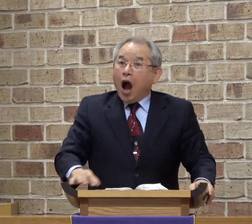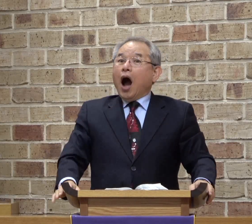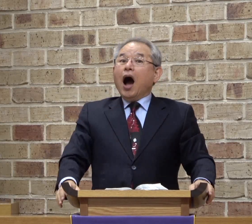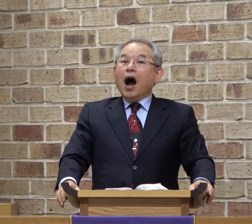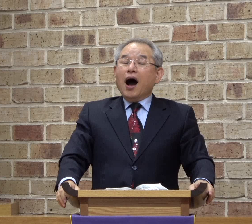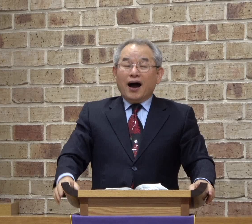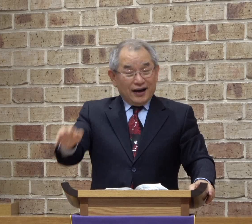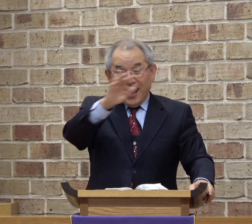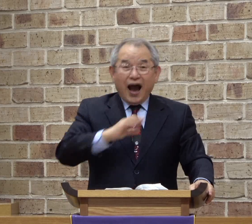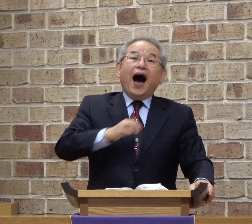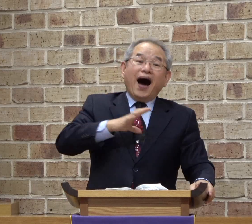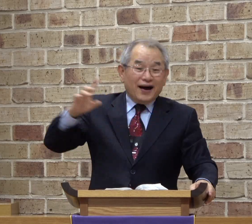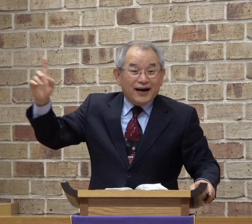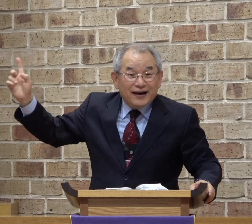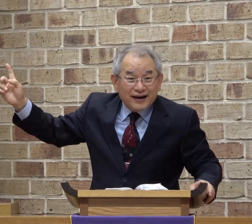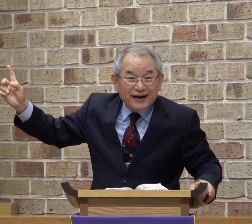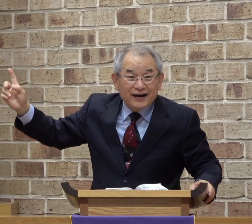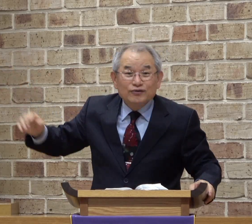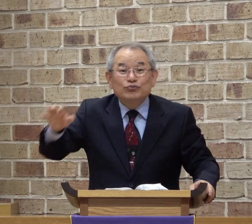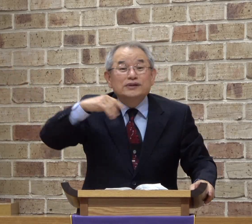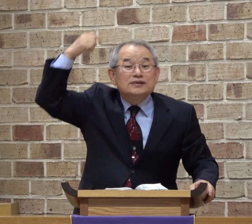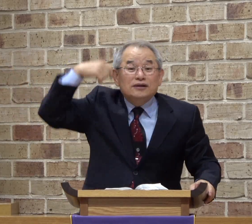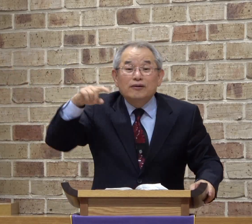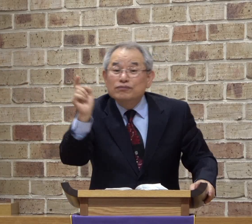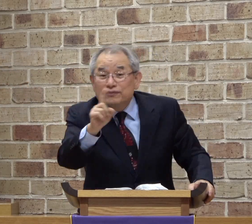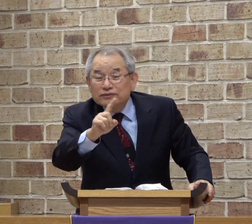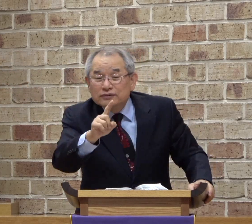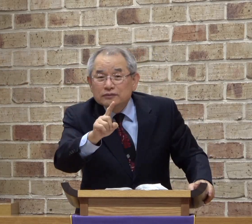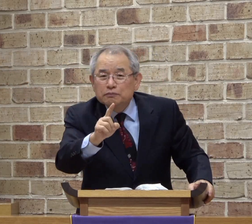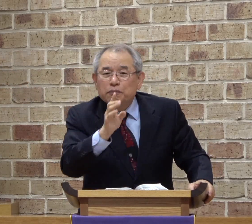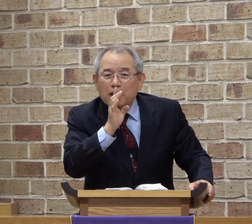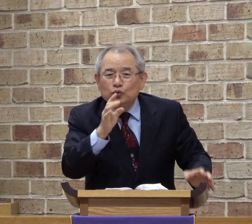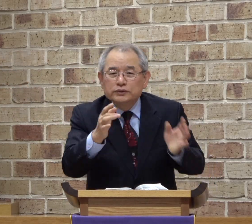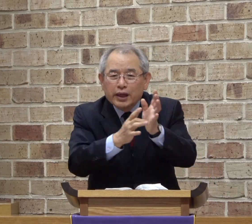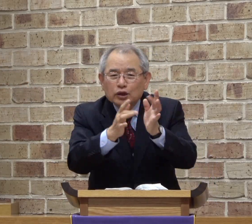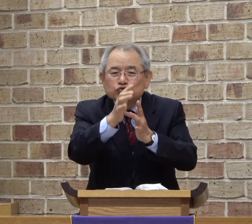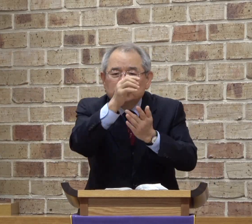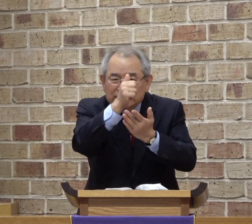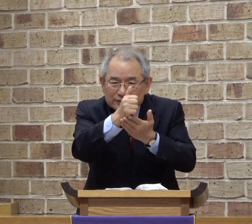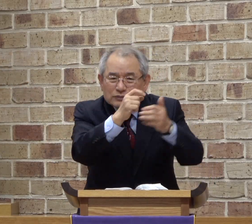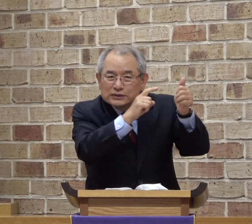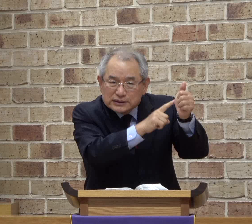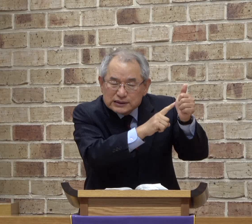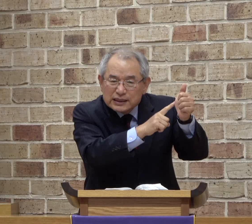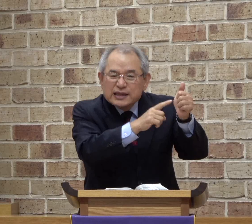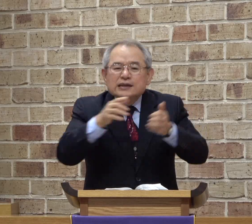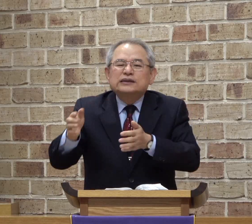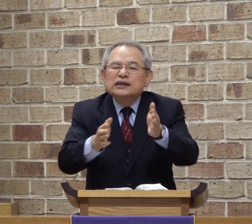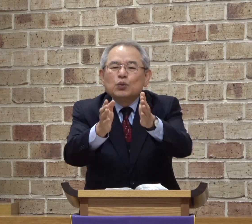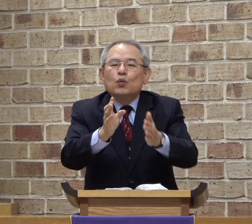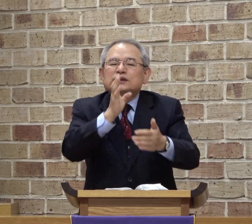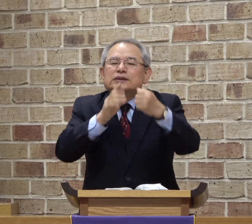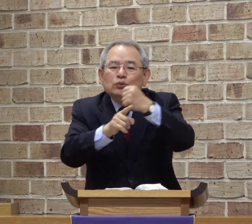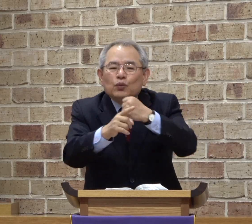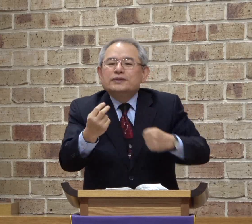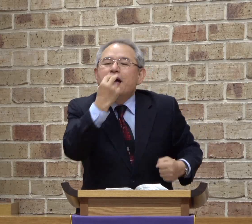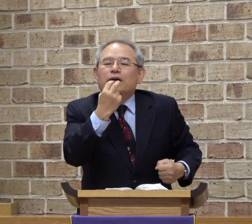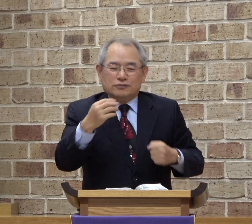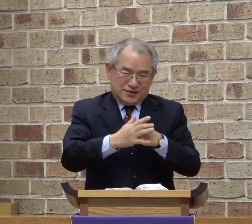자승 스님이 되신 거고, 목사님도 같이 불교 교리를 받다가 지금은 목사가 되신 분입니다. 자승 스님은 계속 불교를